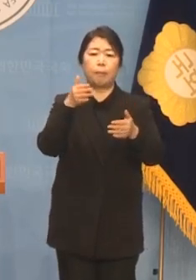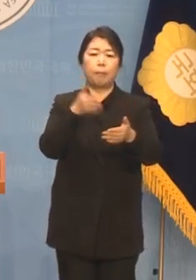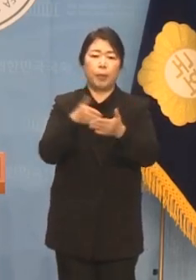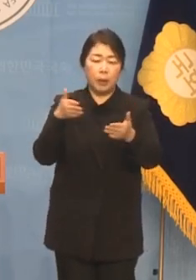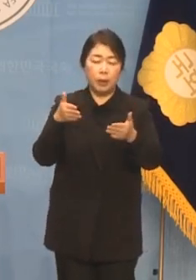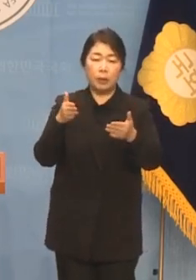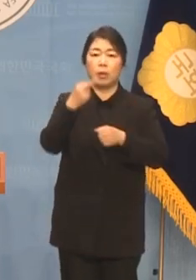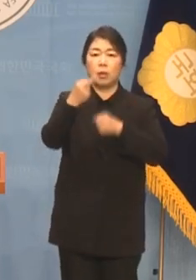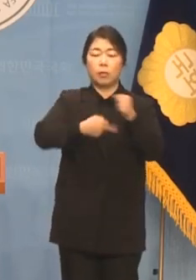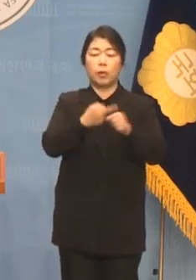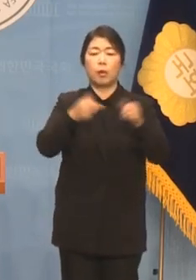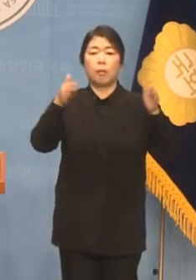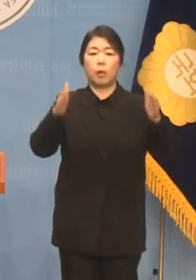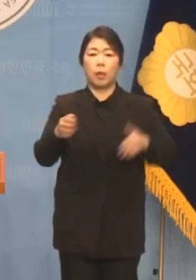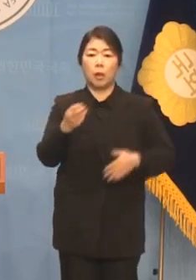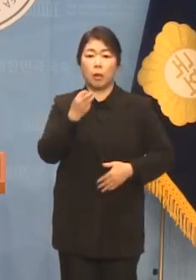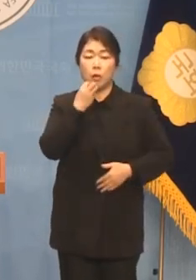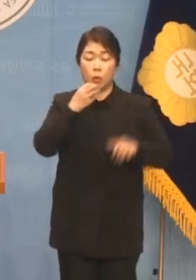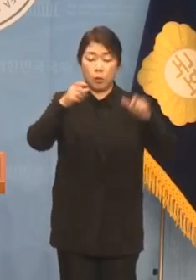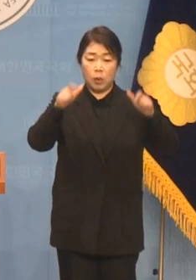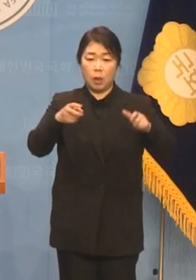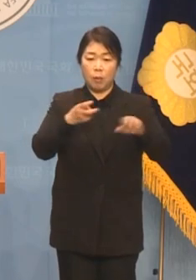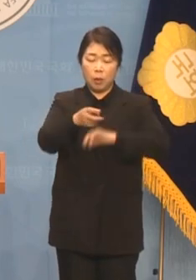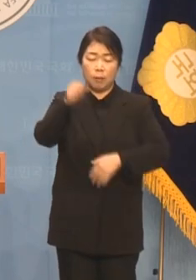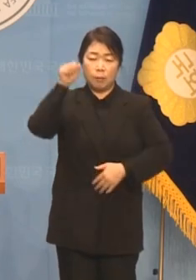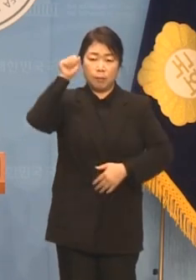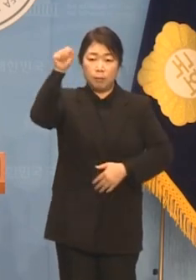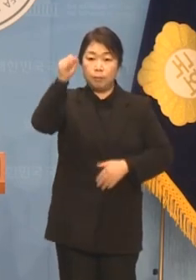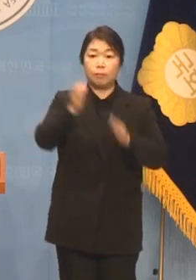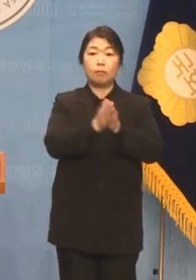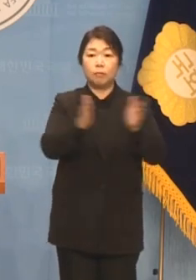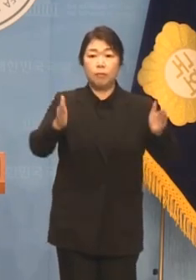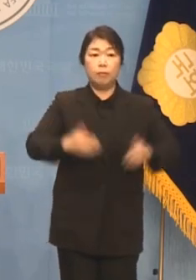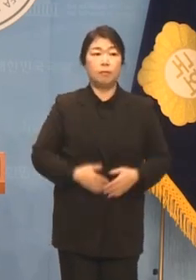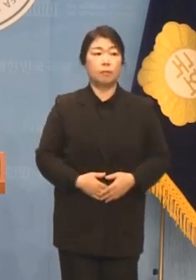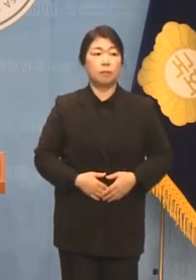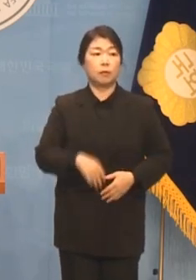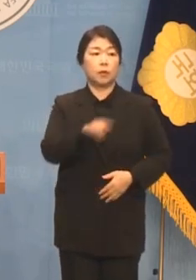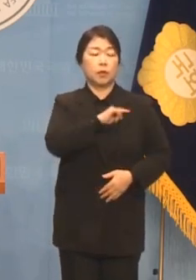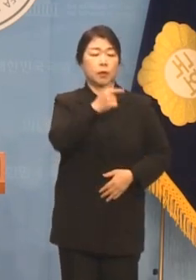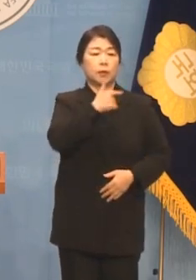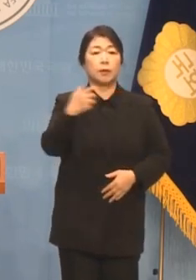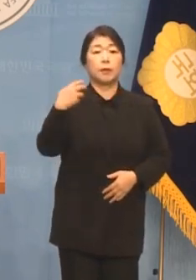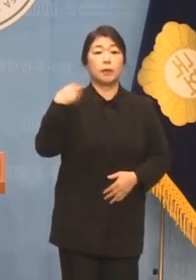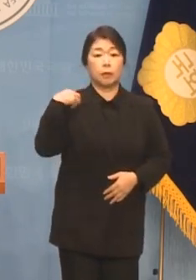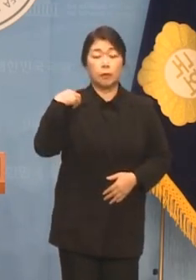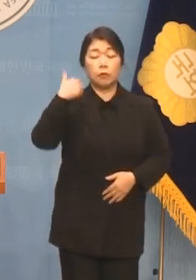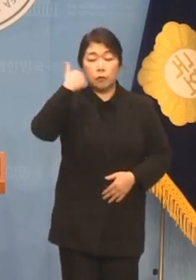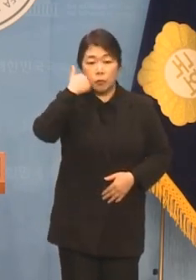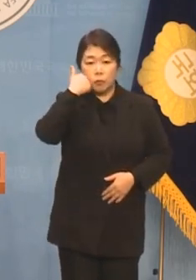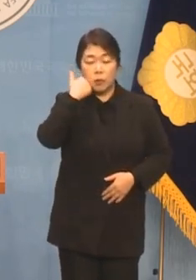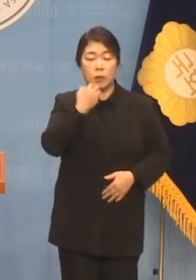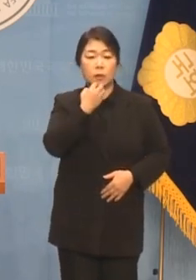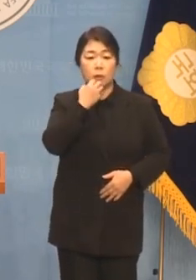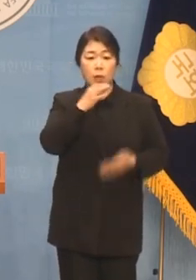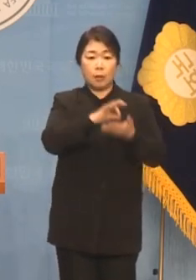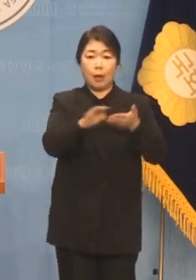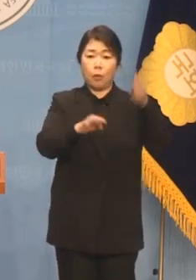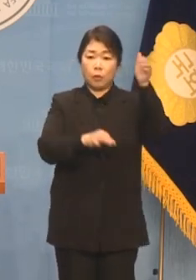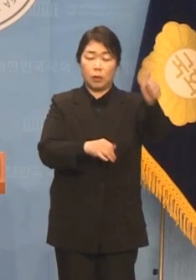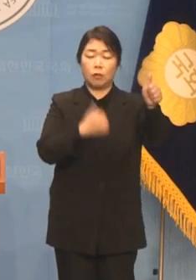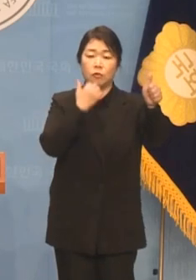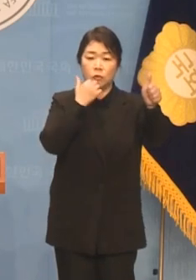파업이 시작되었습니다이 파업에 가장 큰 책임자는 실질적 사용자인 서울시